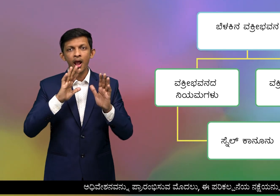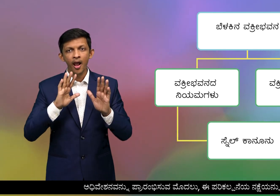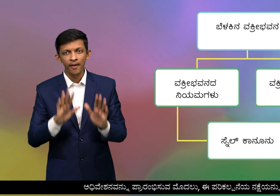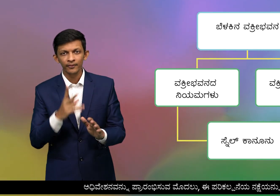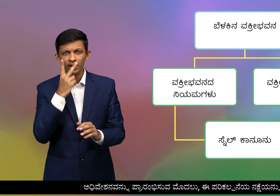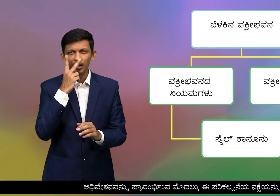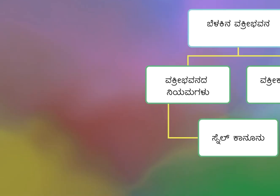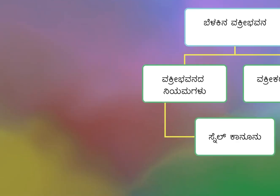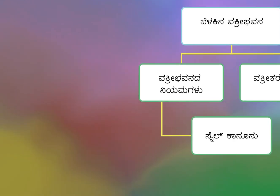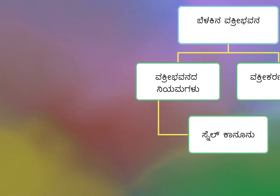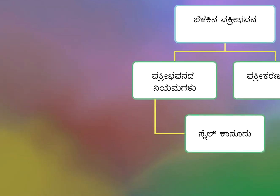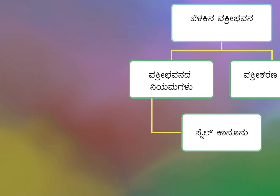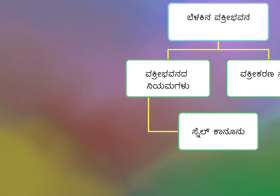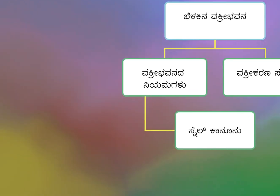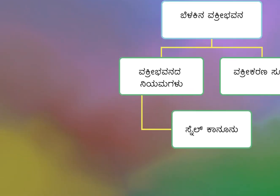ನಕ್ಷಿನೆಯನ್ನು ನೂಡೋನ